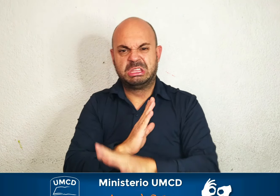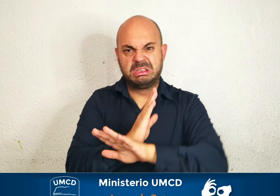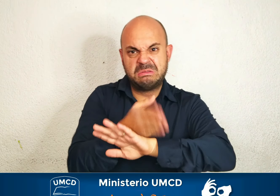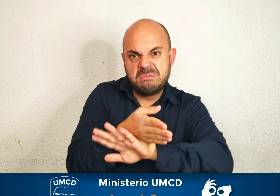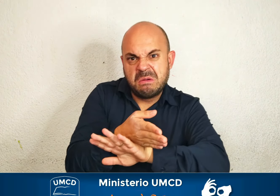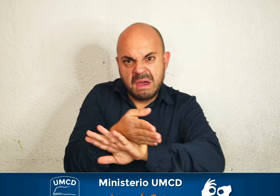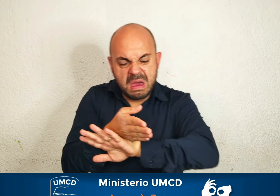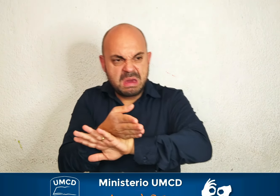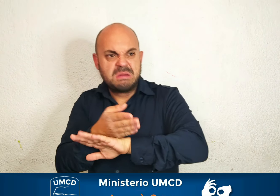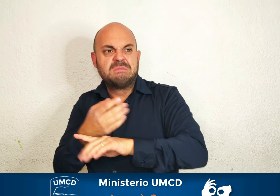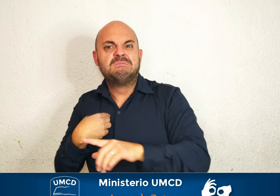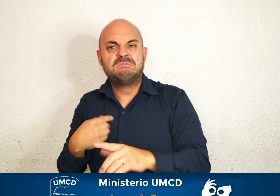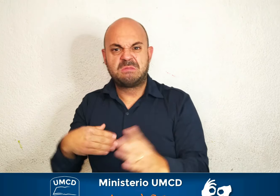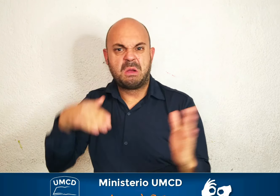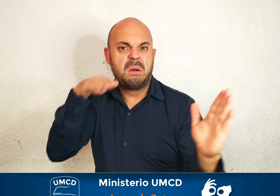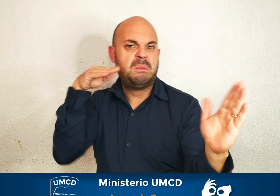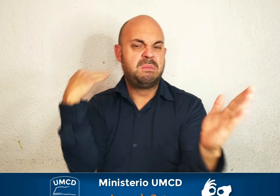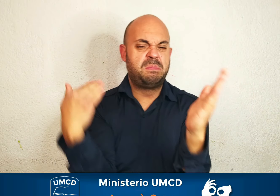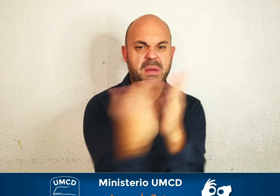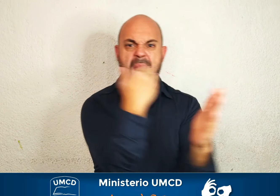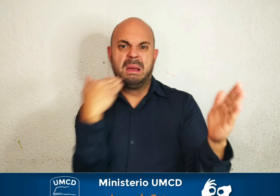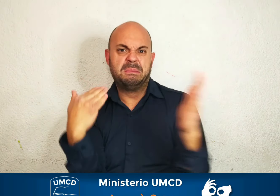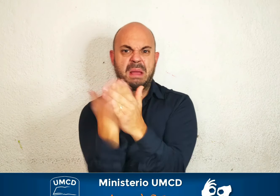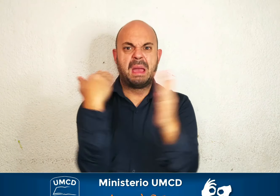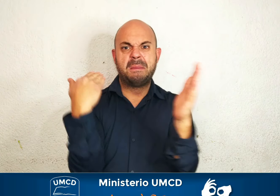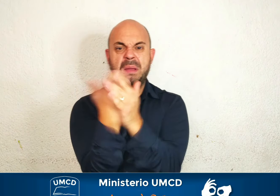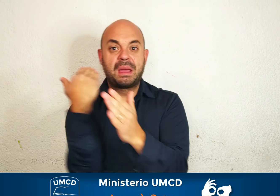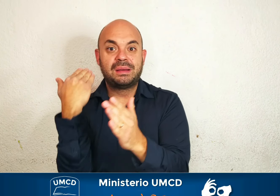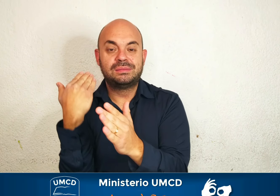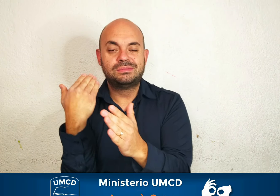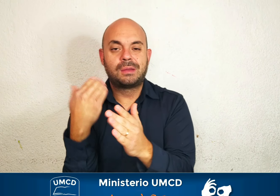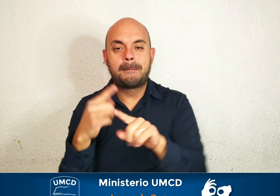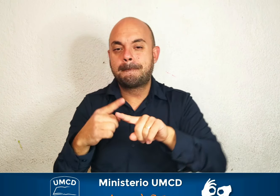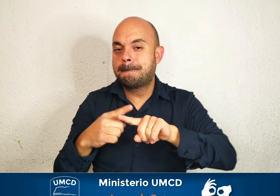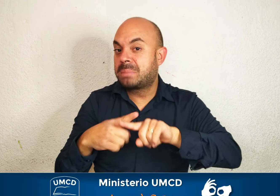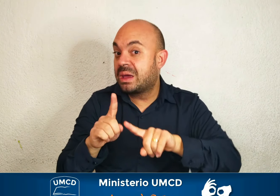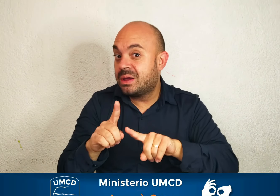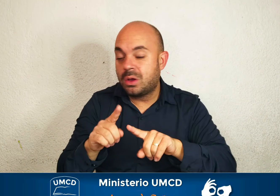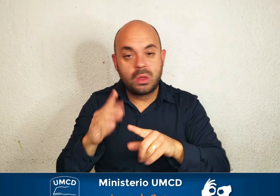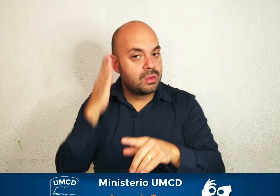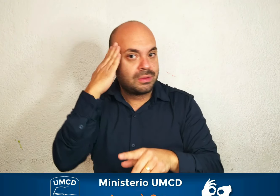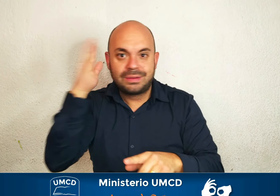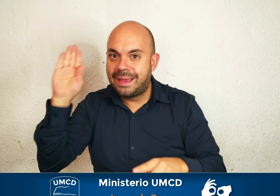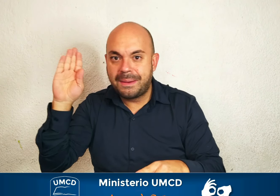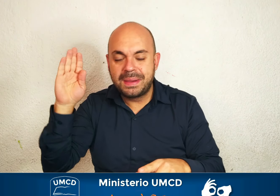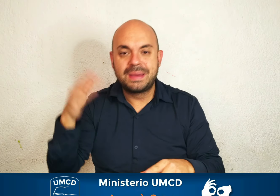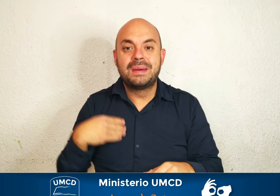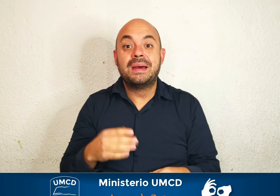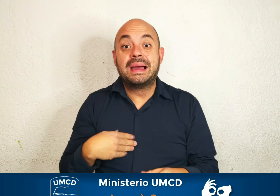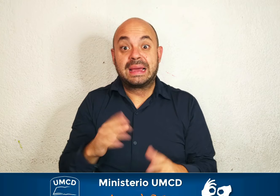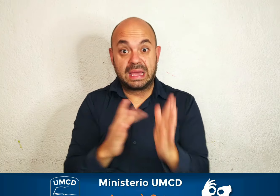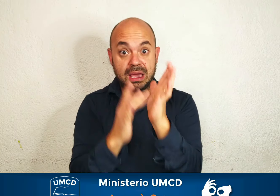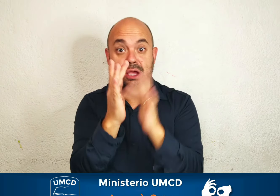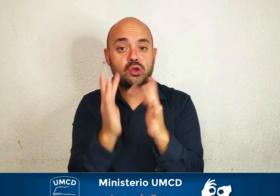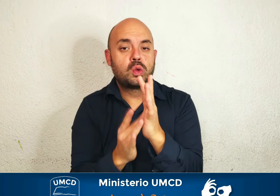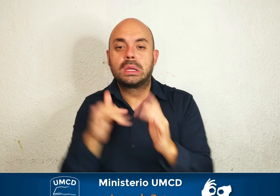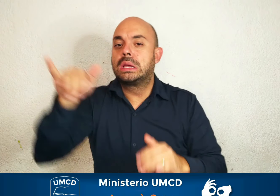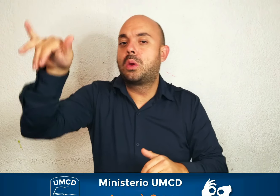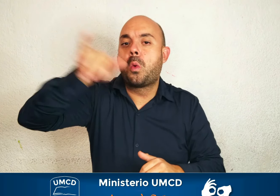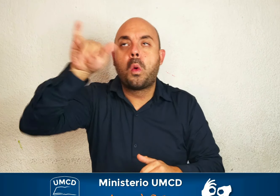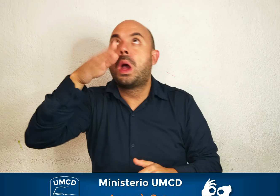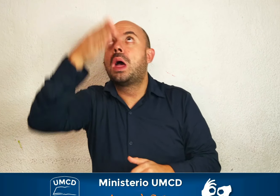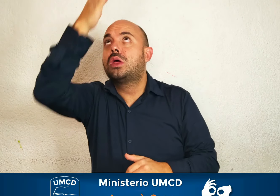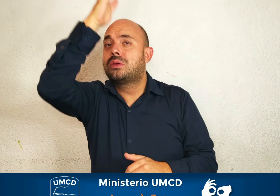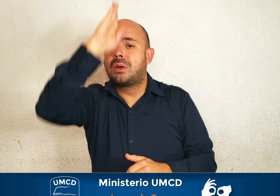que el Señor Jesucristo tenga un solo error para acusarle. Lamentablemente ellos estaban fallando porque